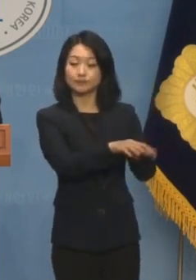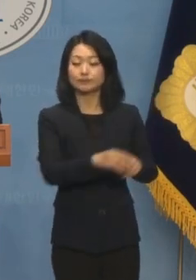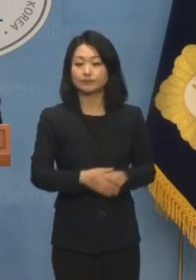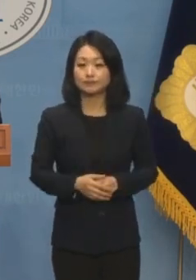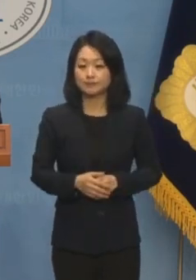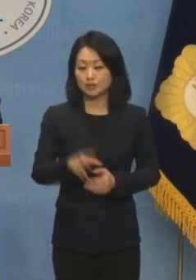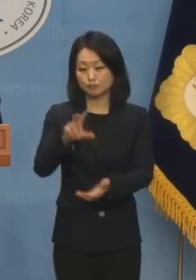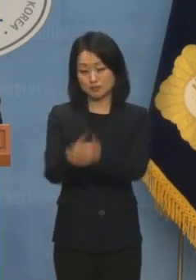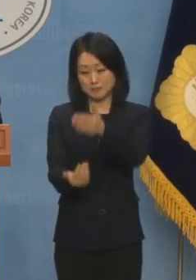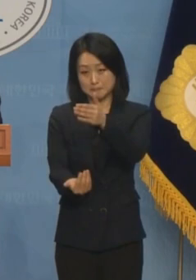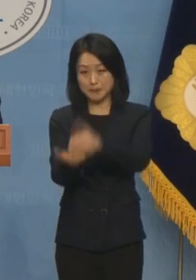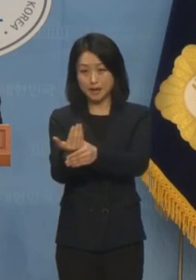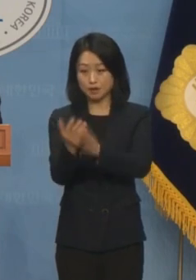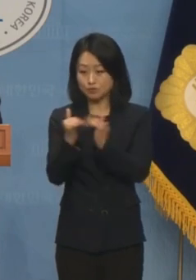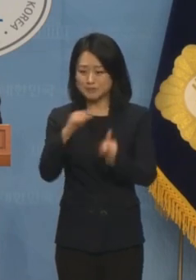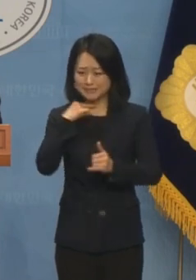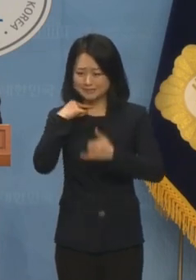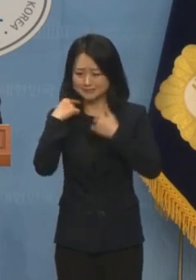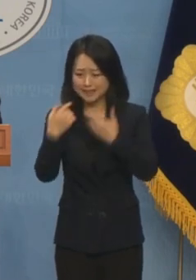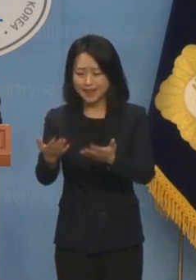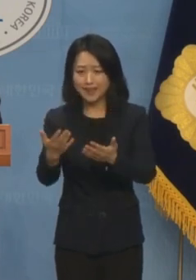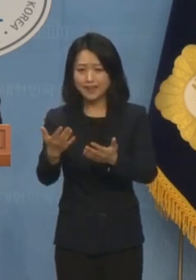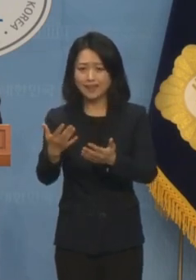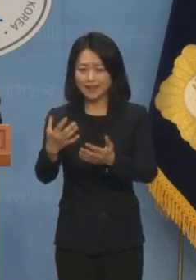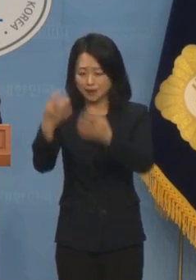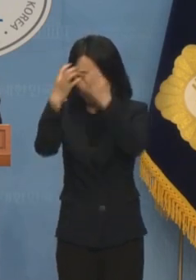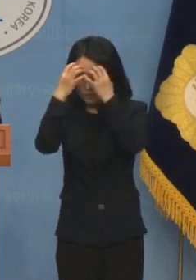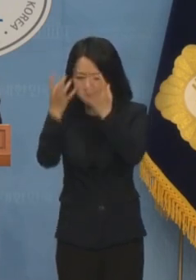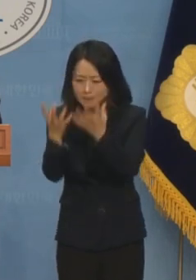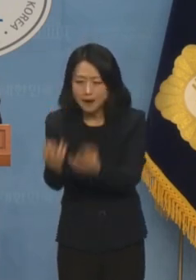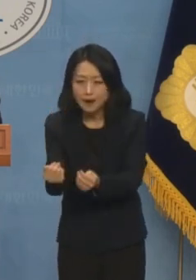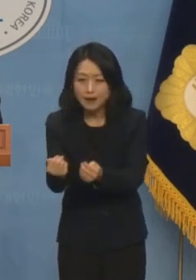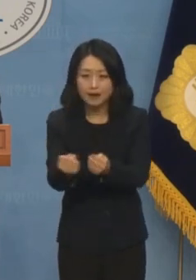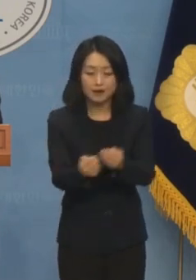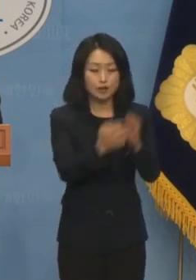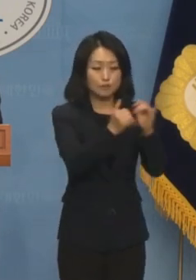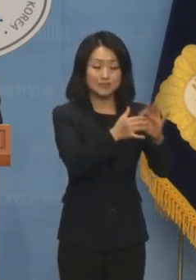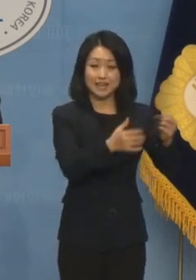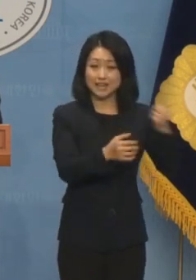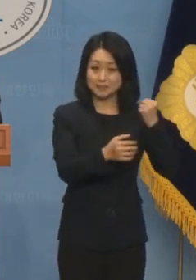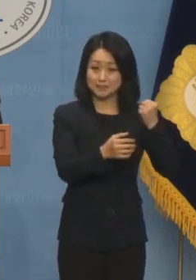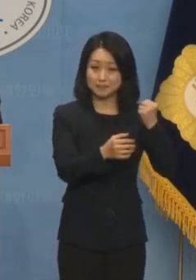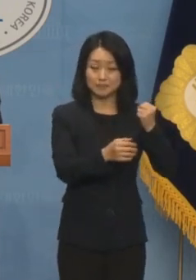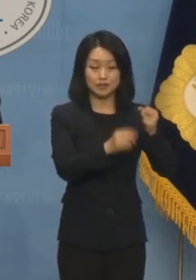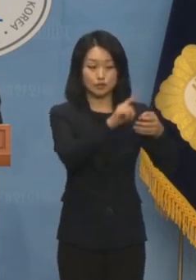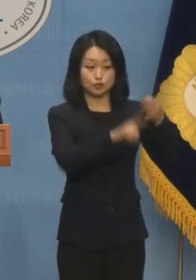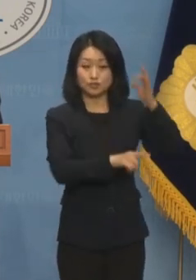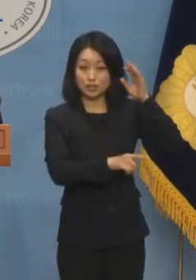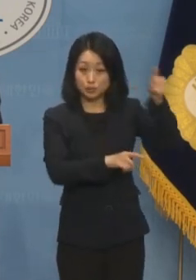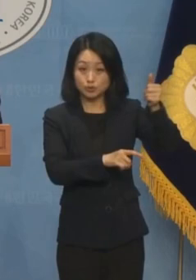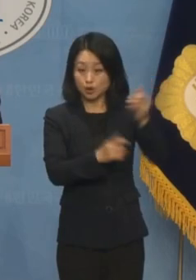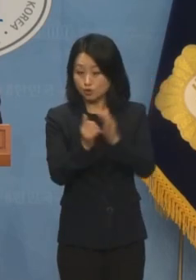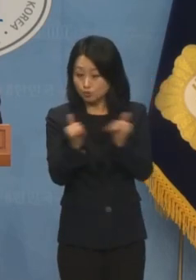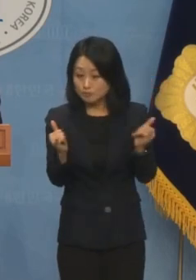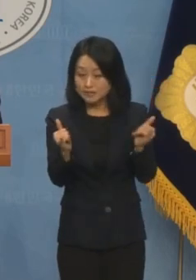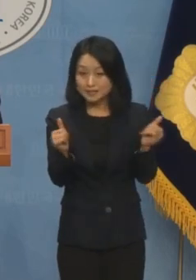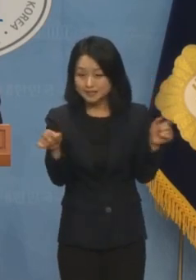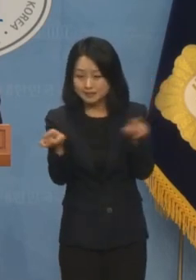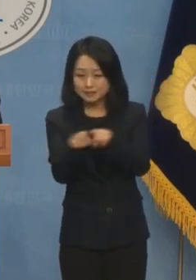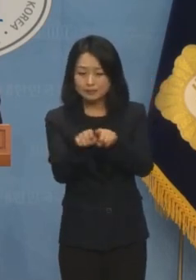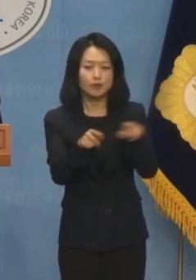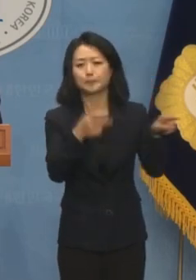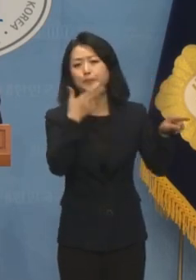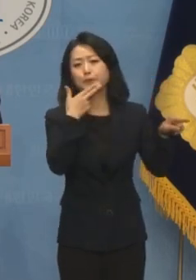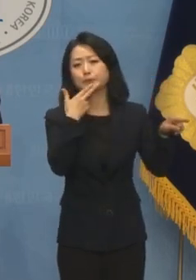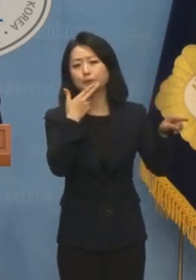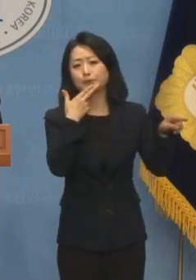사회적 재난에 국민이 희생되는데도 윤석열 정부와 국민의힘은 국민의 곁에 없었습니다.